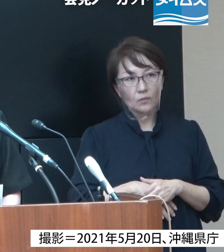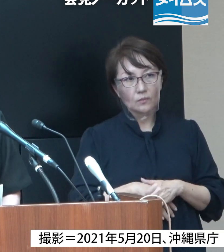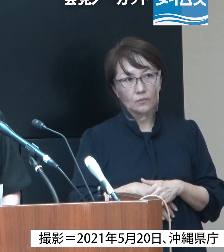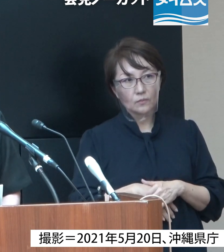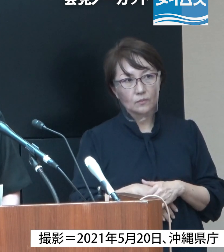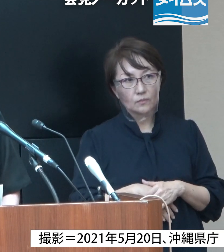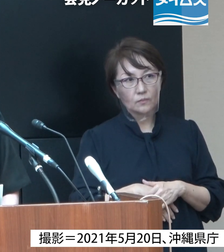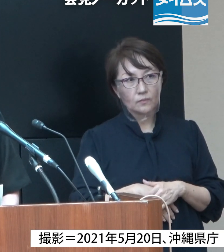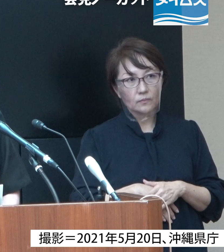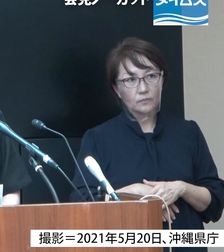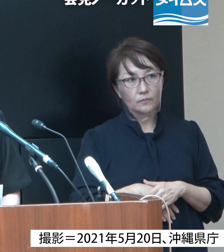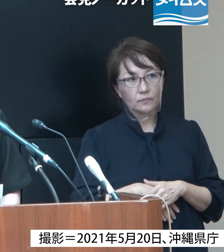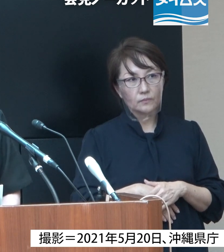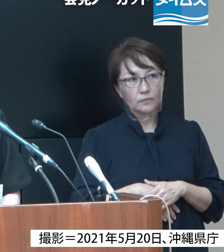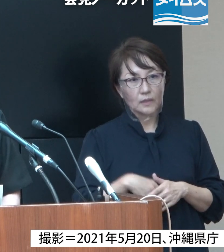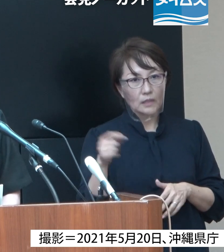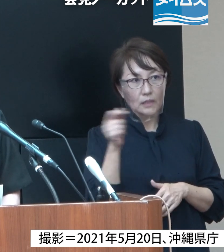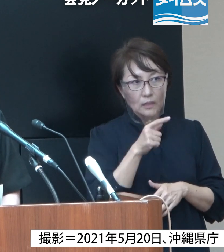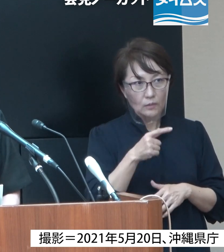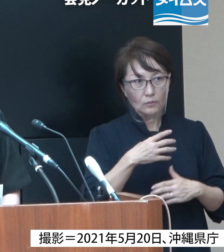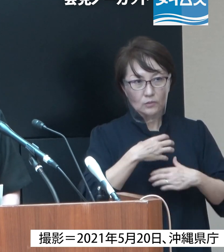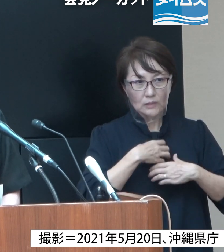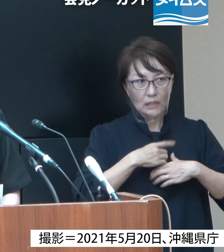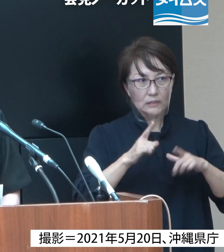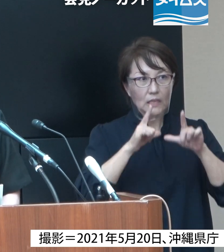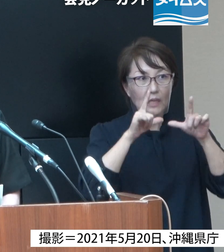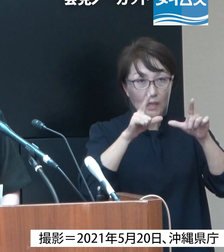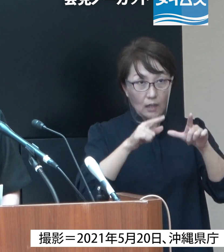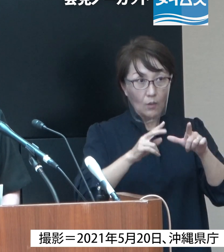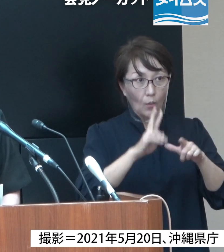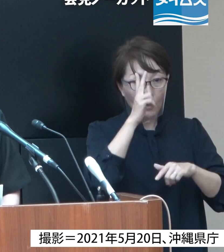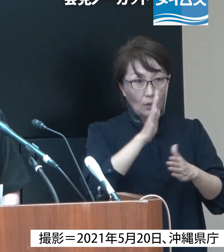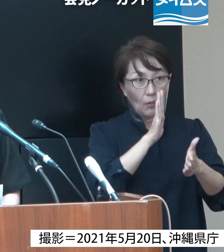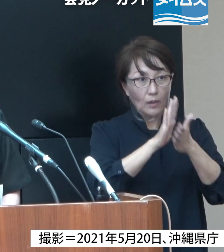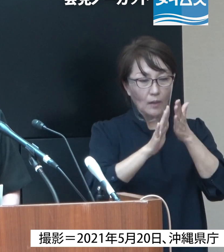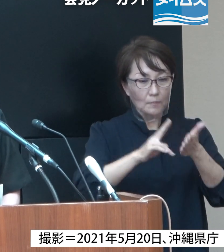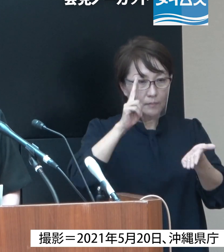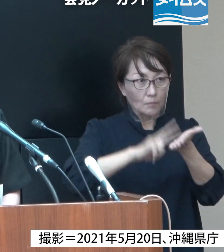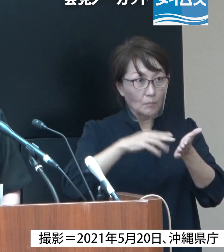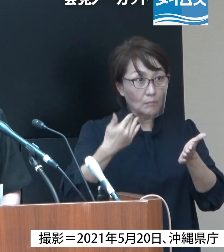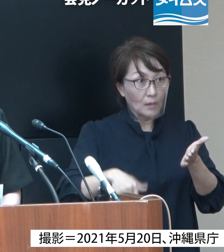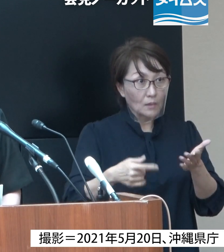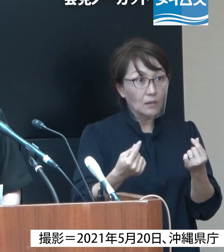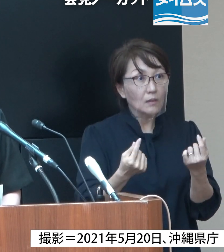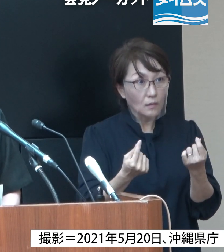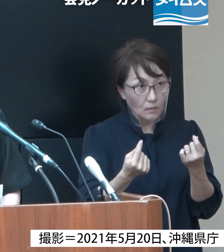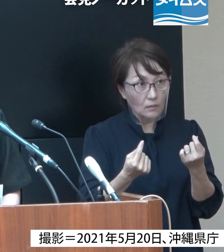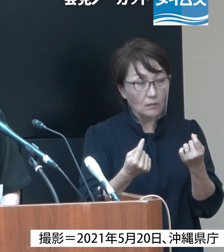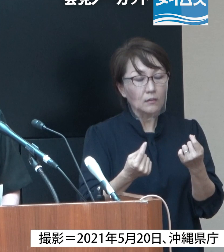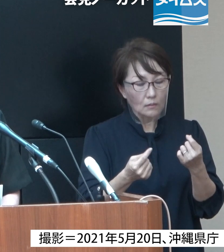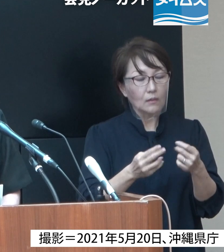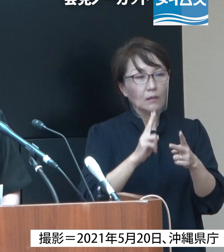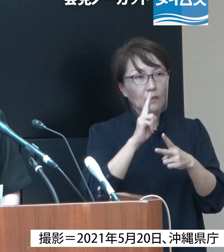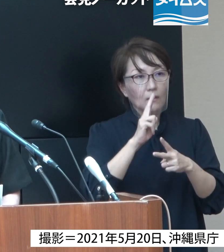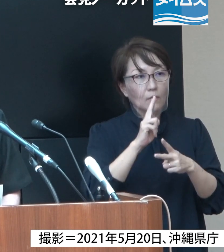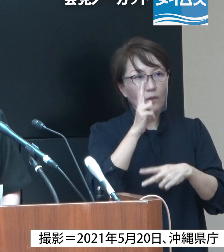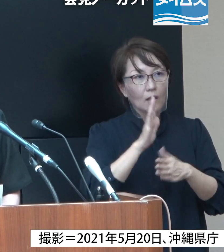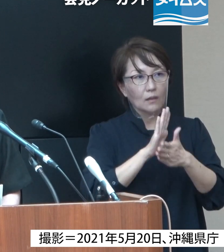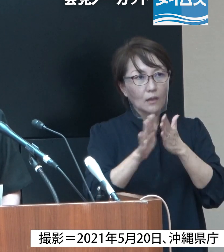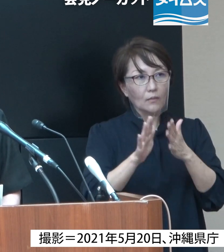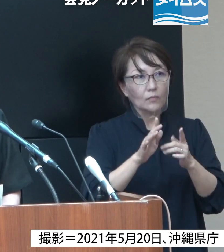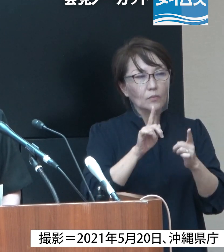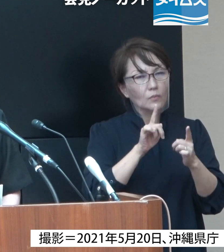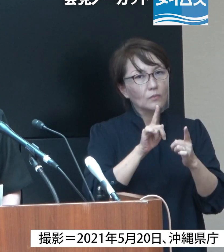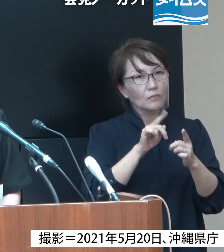ども、まだ緊急事態宣言には指定されてないんですけれども、県が対処方針をまとめることになると思います